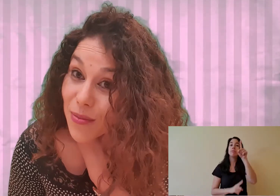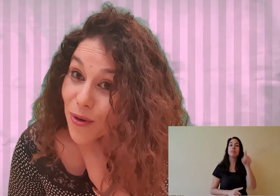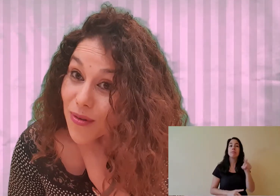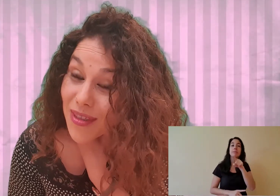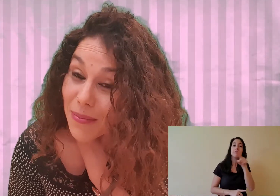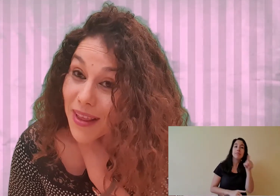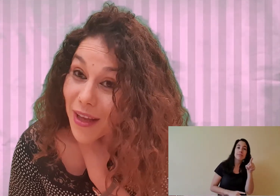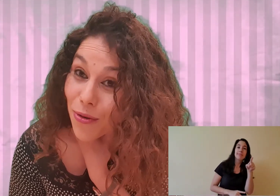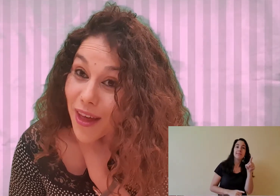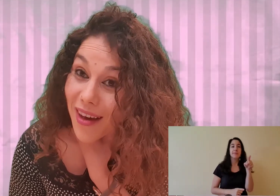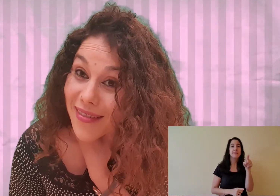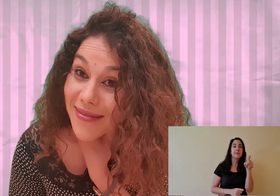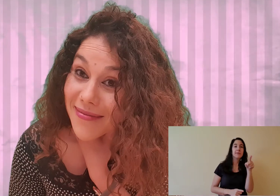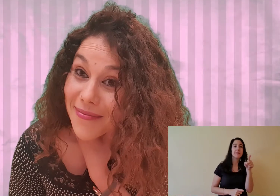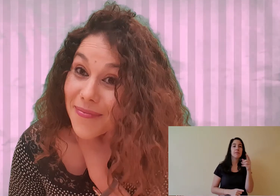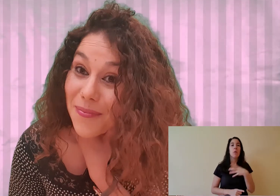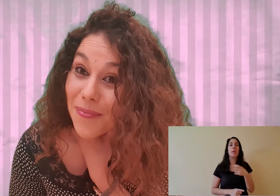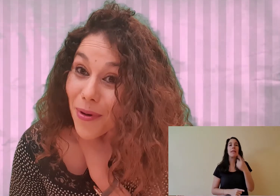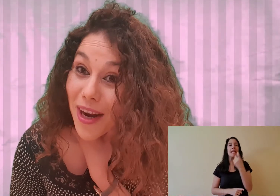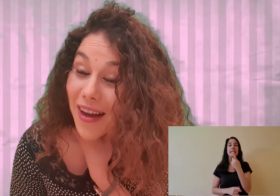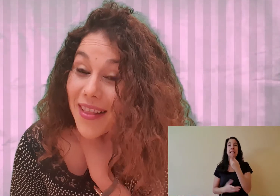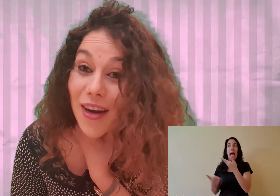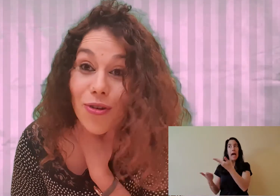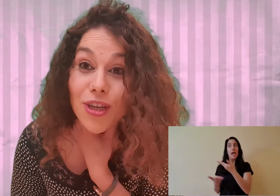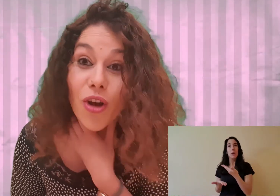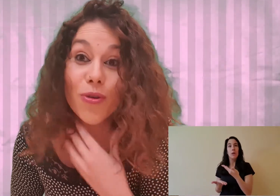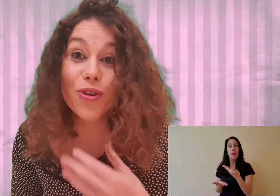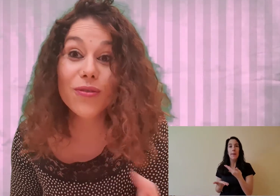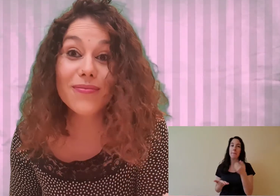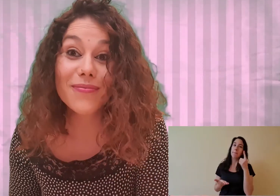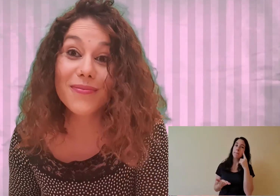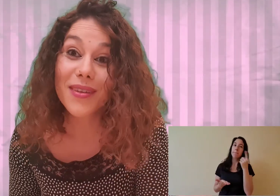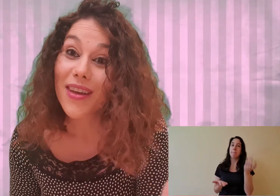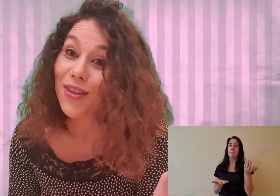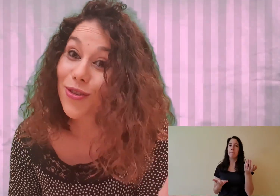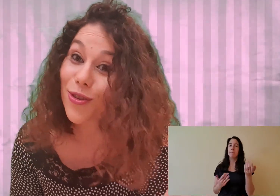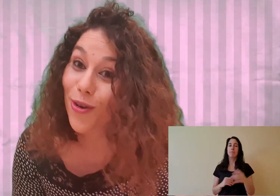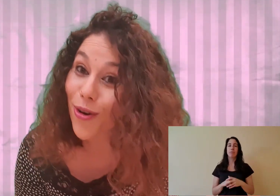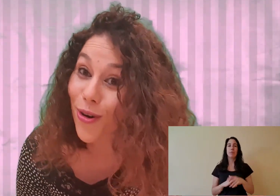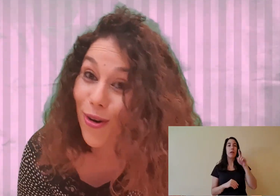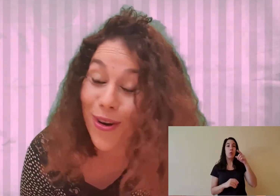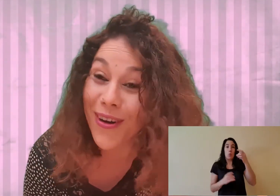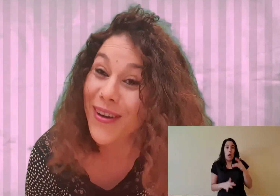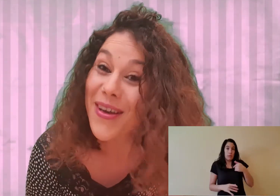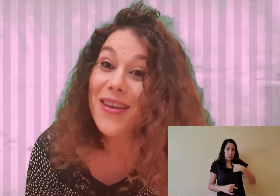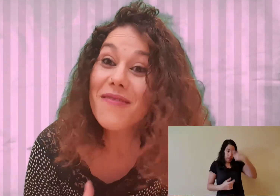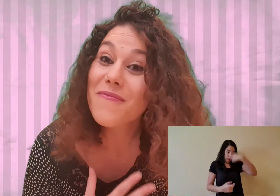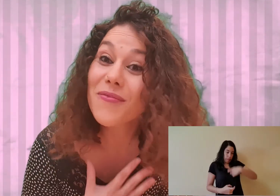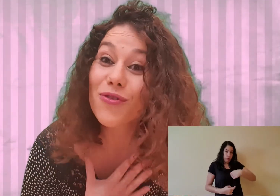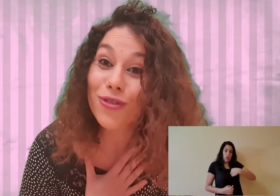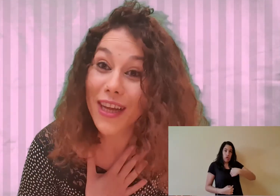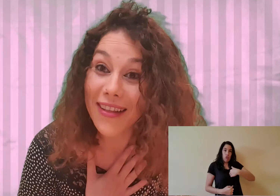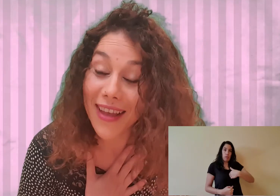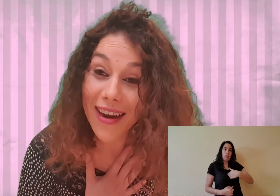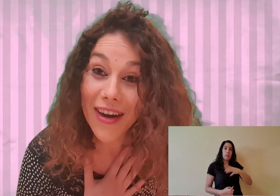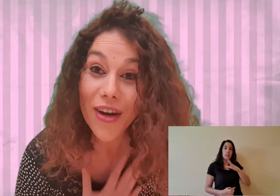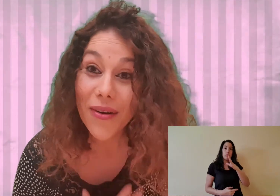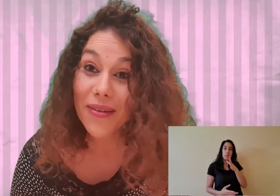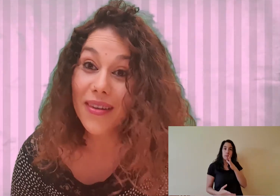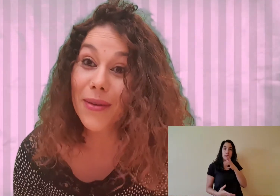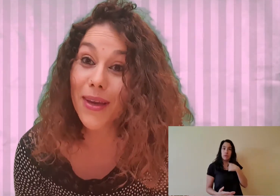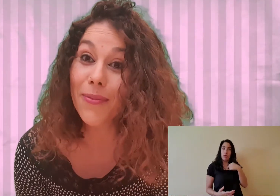Lo mismo, si pide ayuda, podrá cantar, no lo sé, como yo. Yo no sé